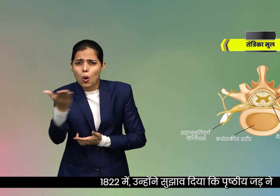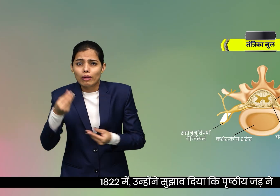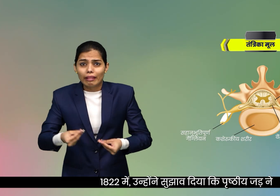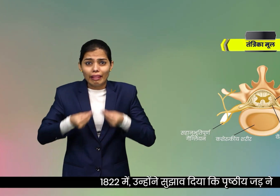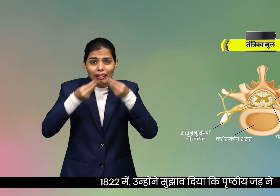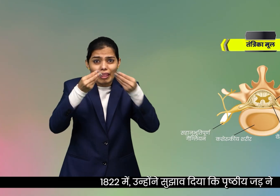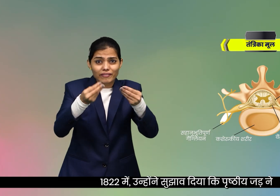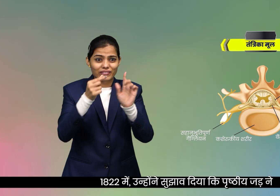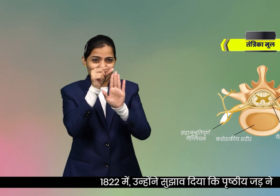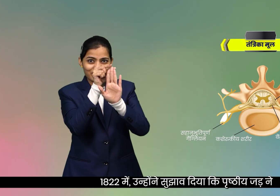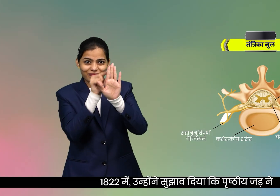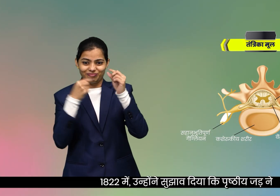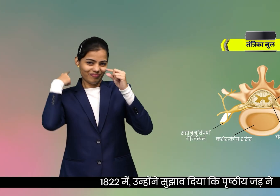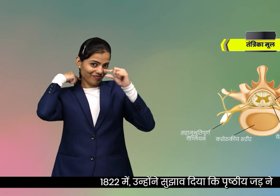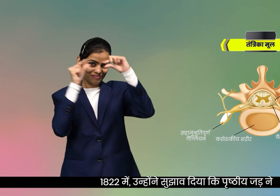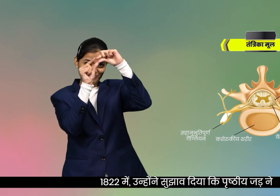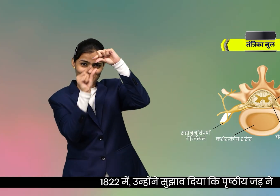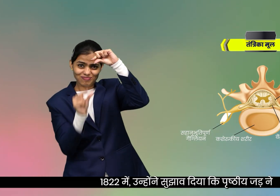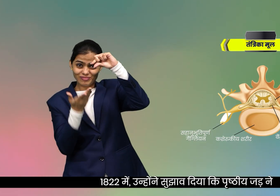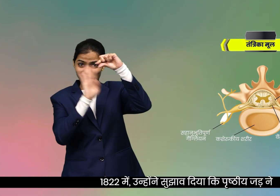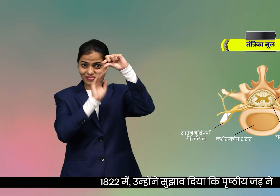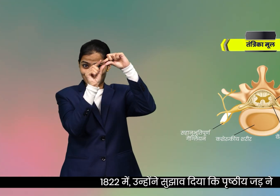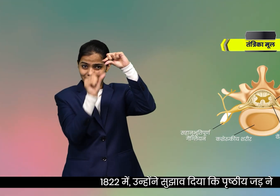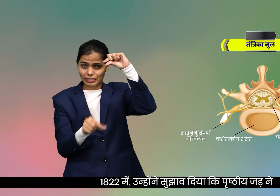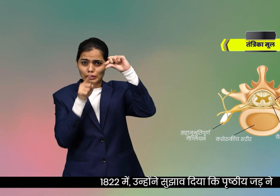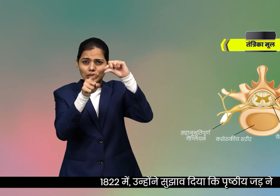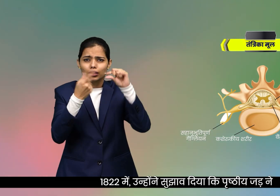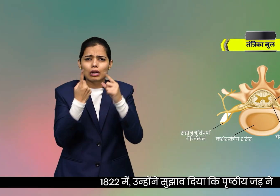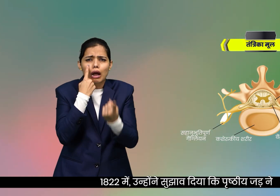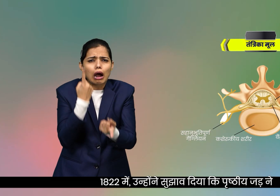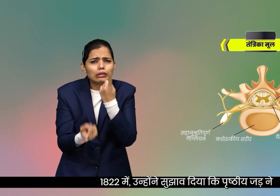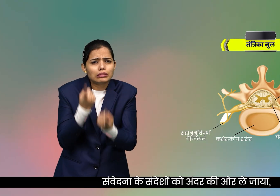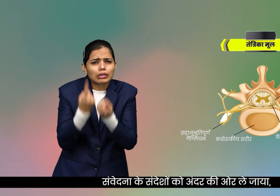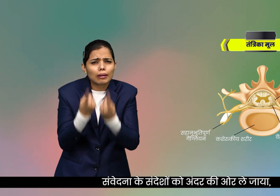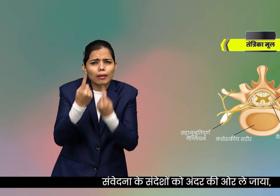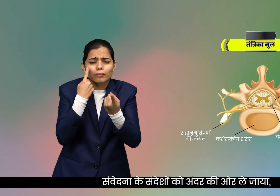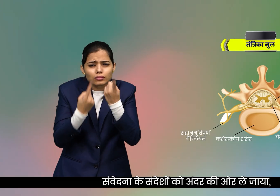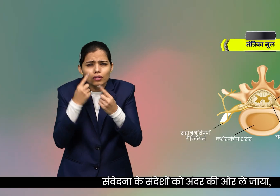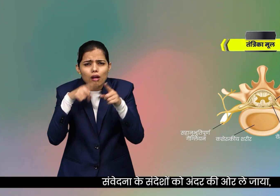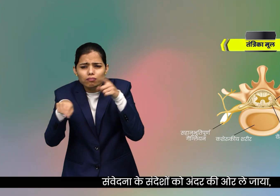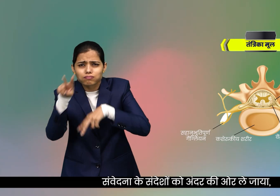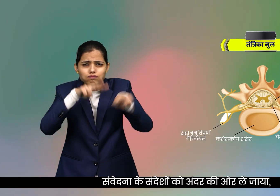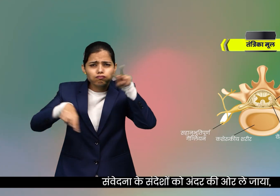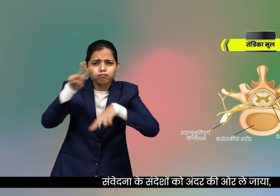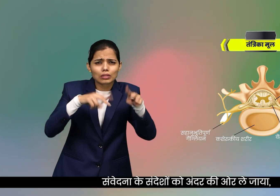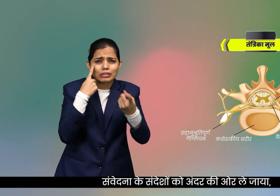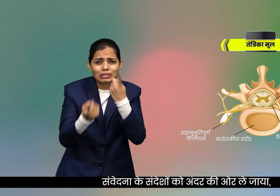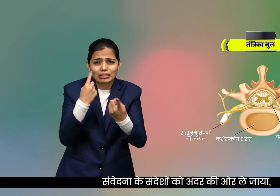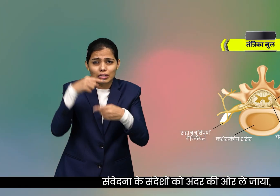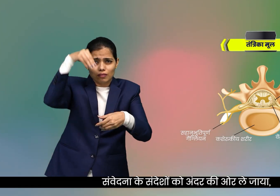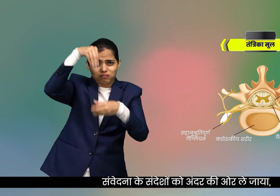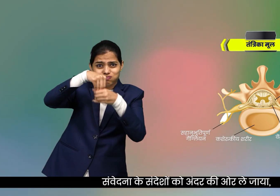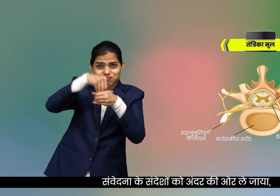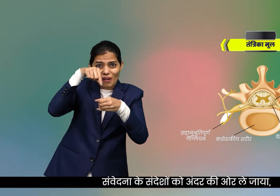1822 में उन्होंने सुझाव दिया कि पृष्ठीय जड़ ने संवेदना के